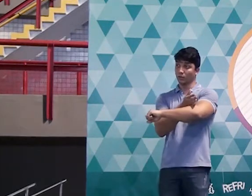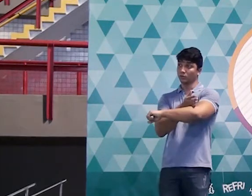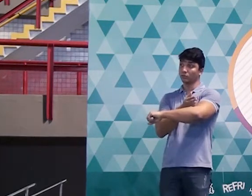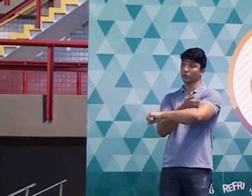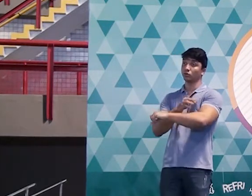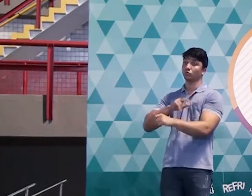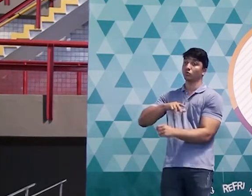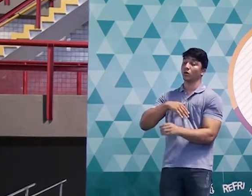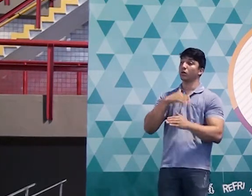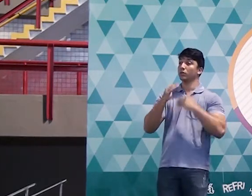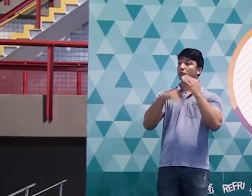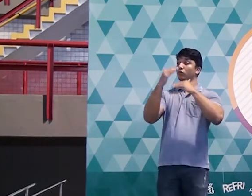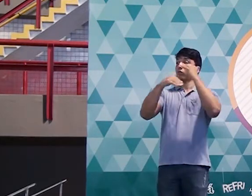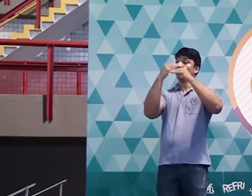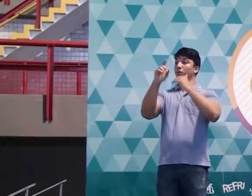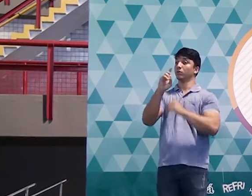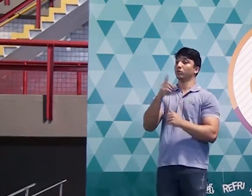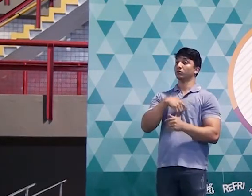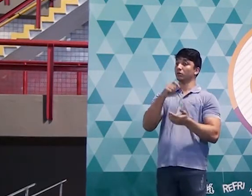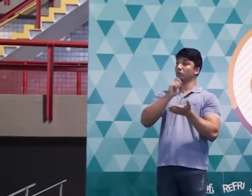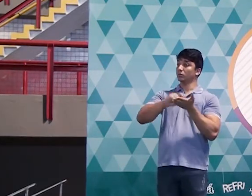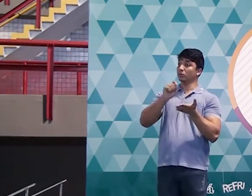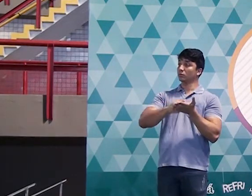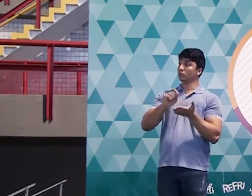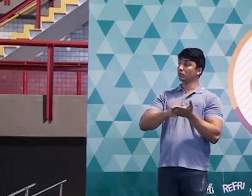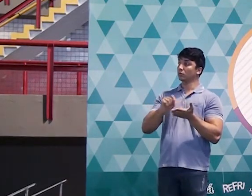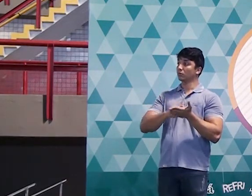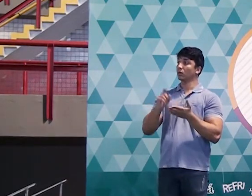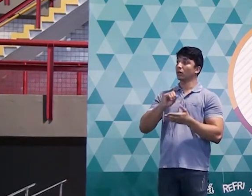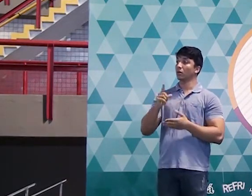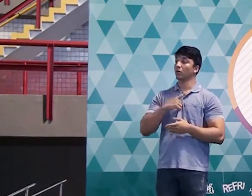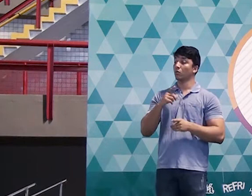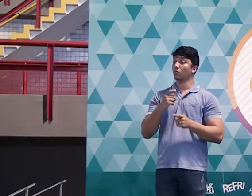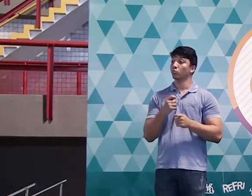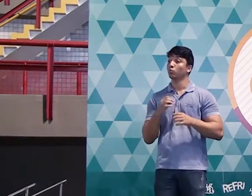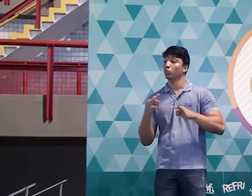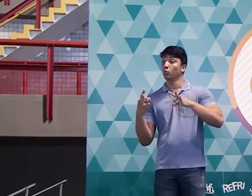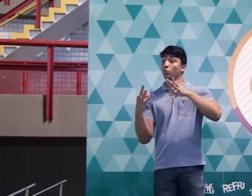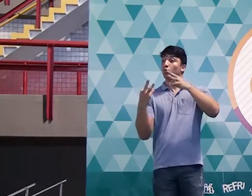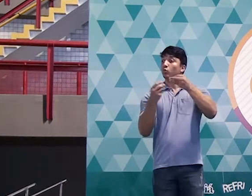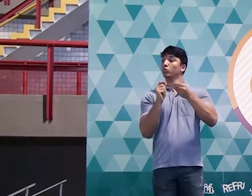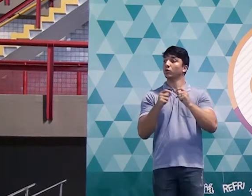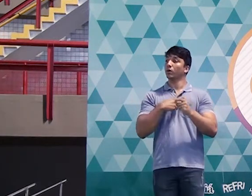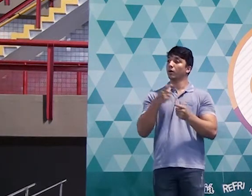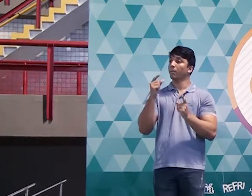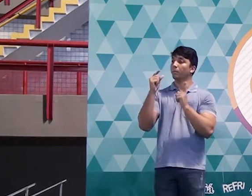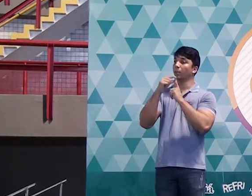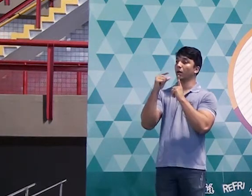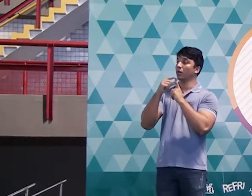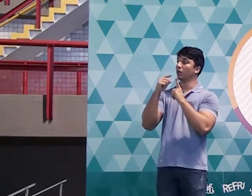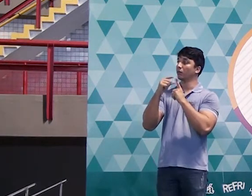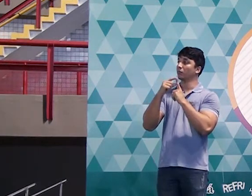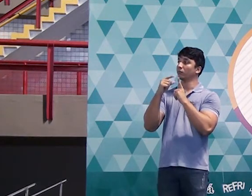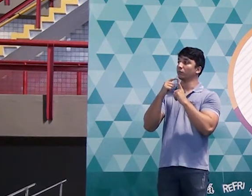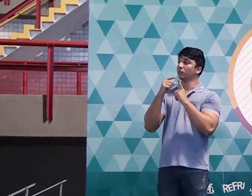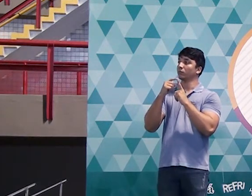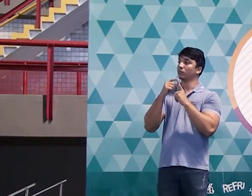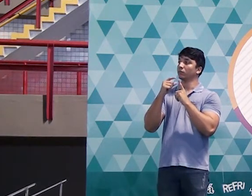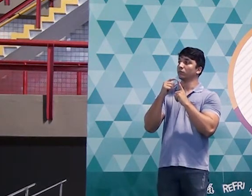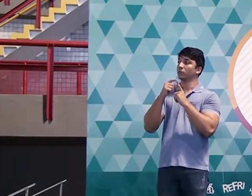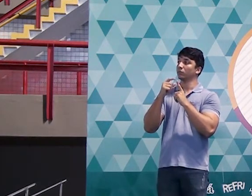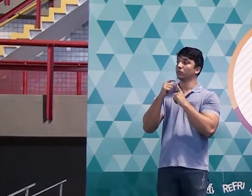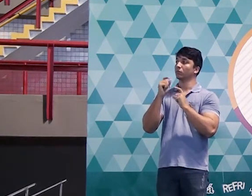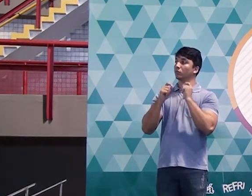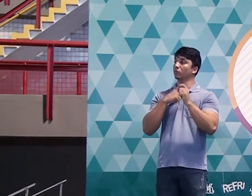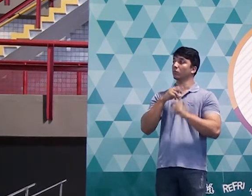muito desenvolvimento da escrita. Quase tudo era a palavra. A gente chama a palavra na Idade